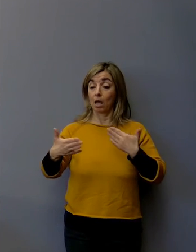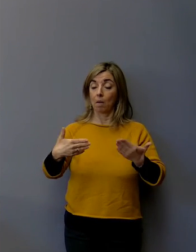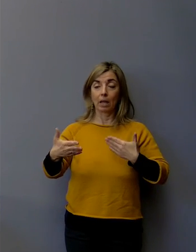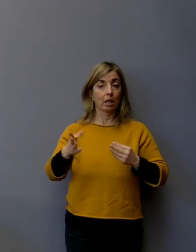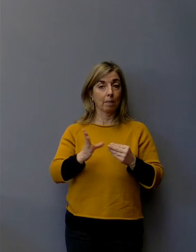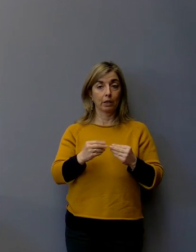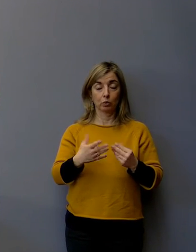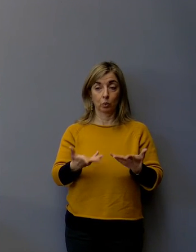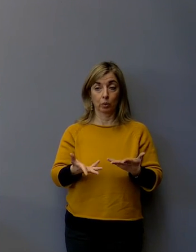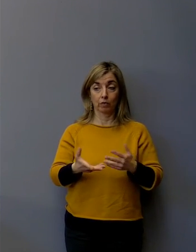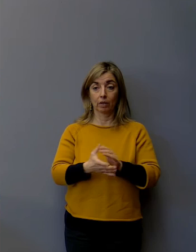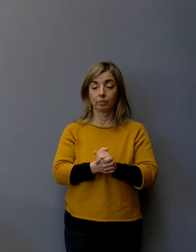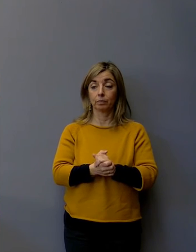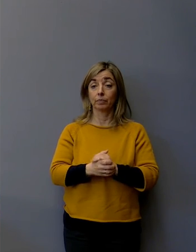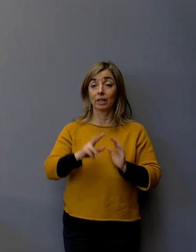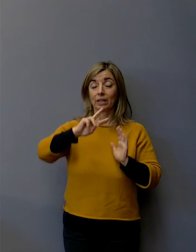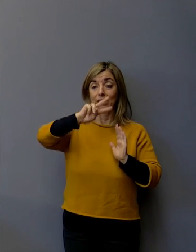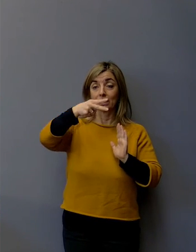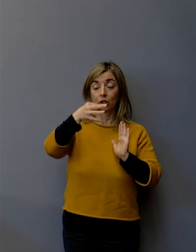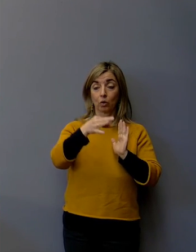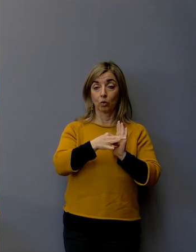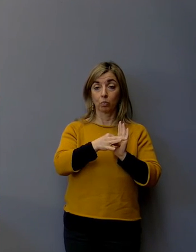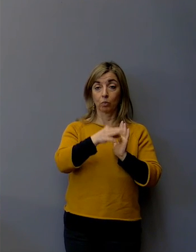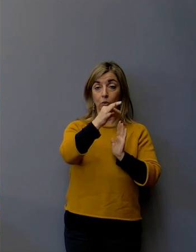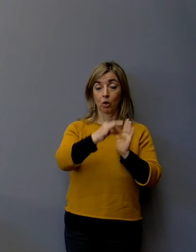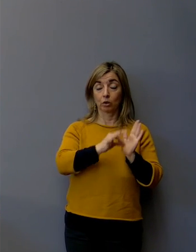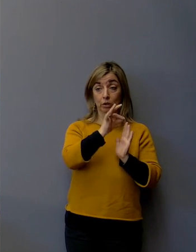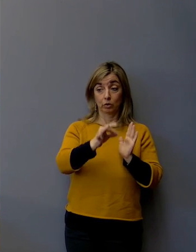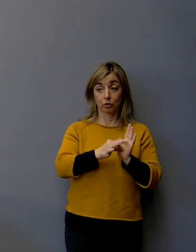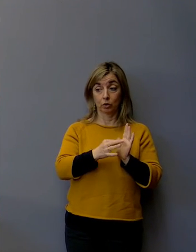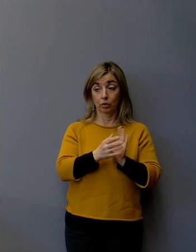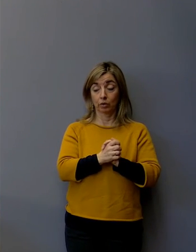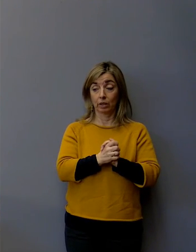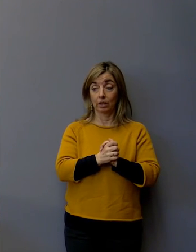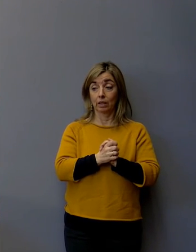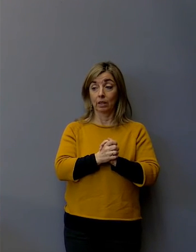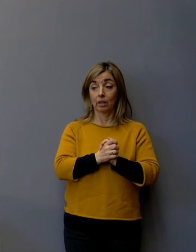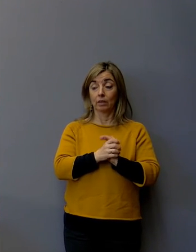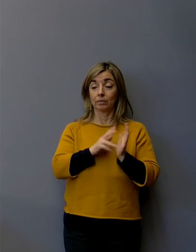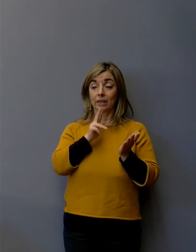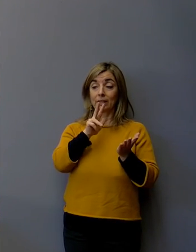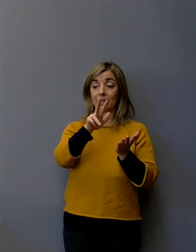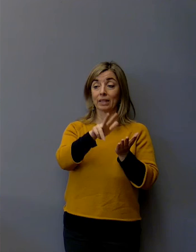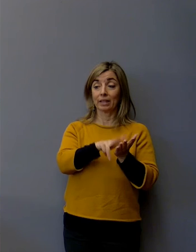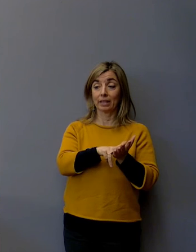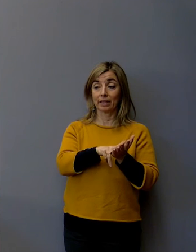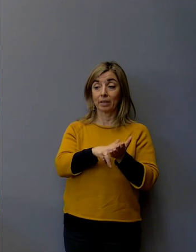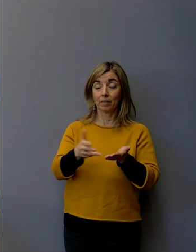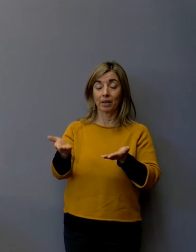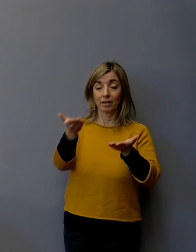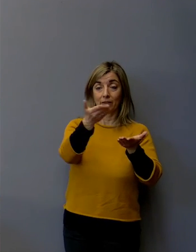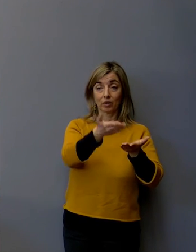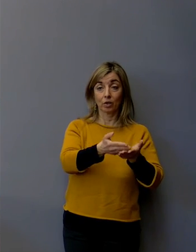passiamo al secondo punto all'ordine del giorno la delibera proposta giunta al consiglio numero 6